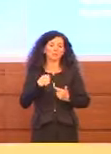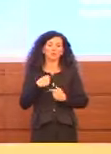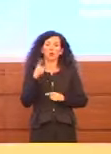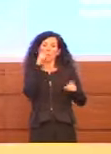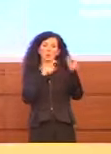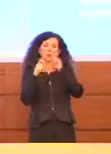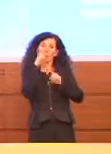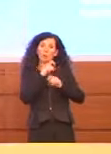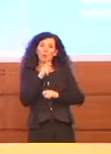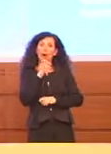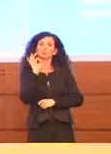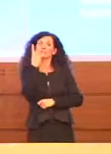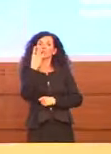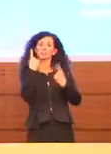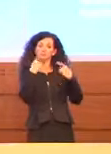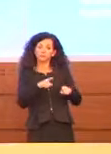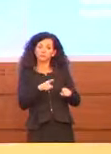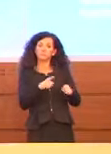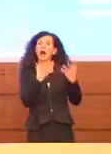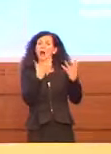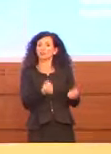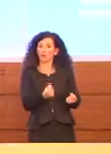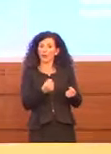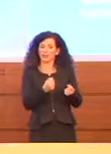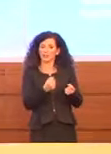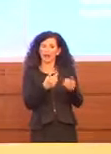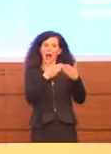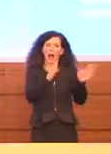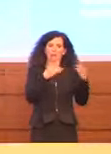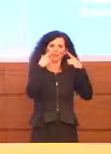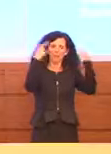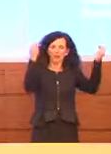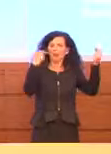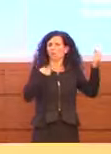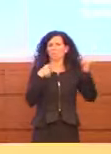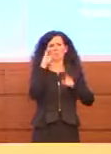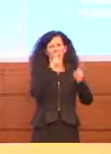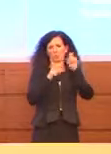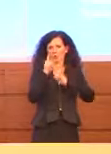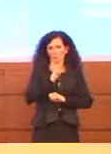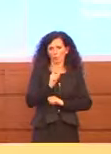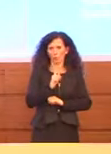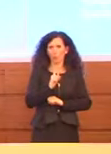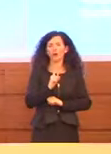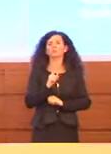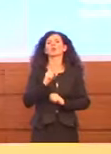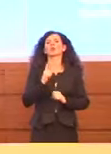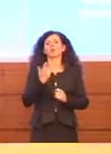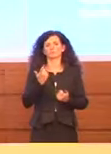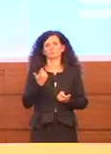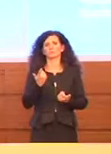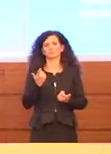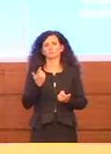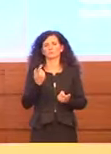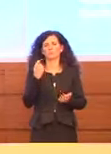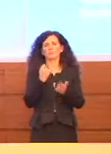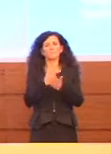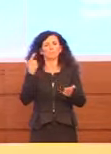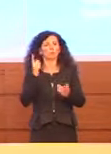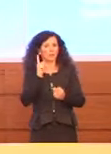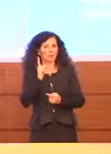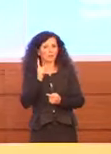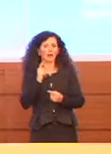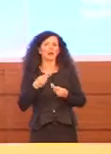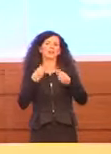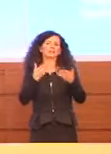e sarei certo che verrebbe adottata in un'ottica più generale cioè di avere un impatto minimo ma un grande beneficio a